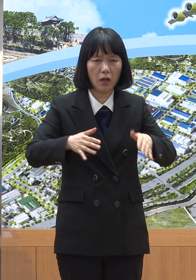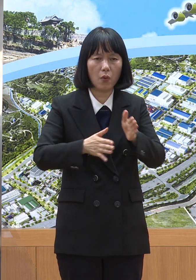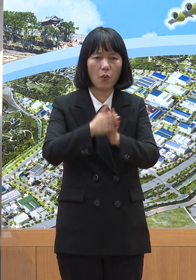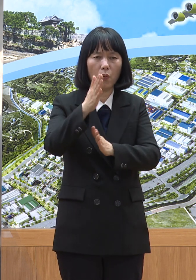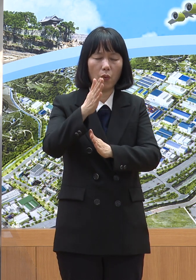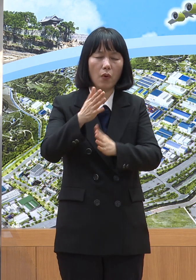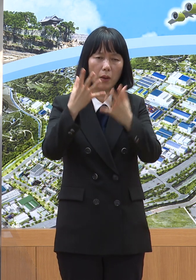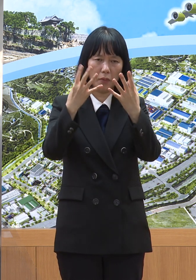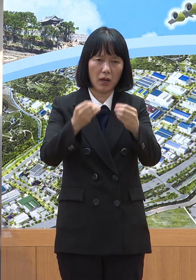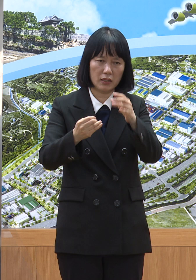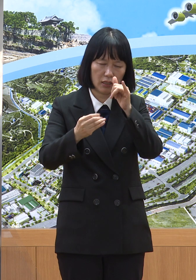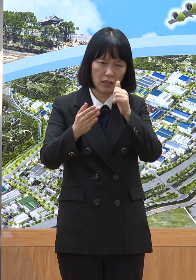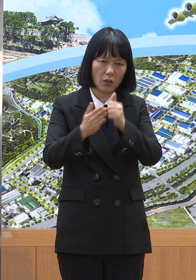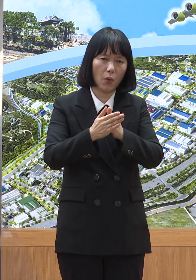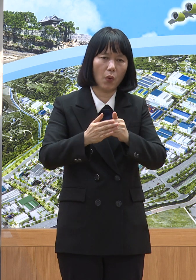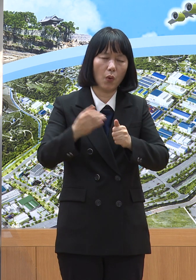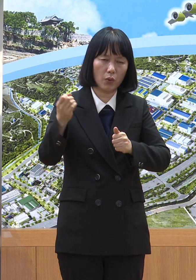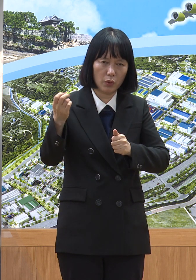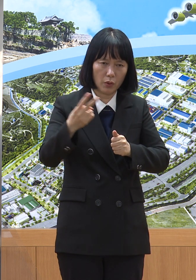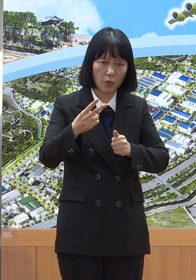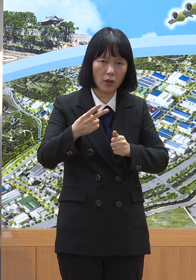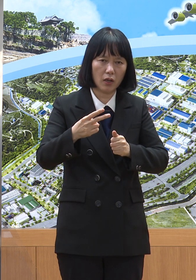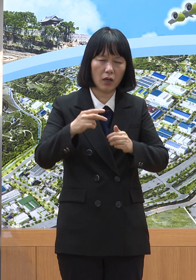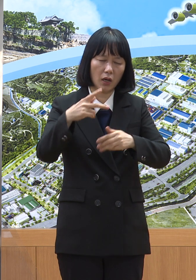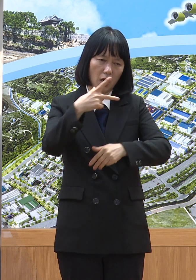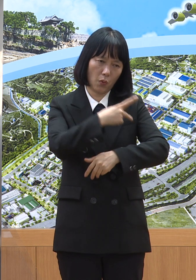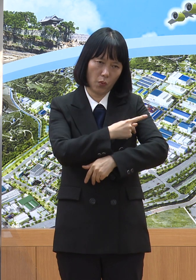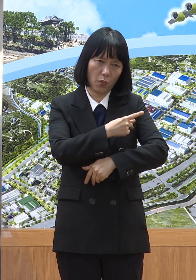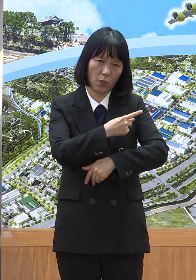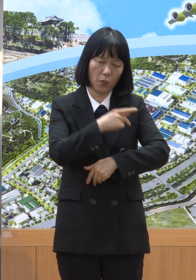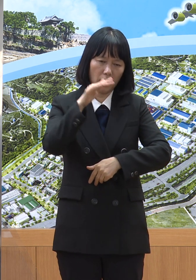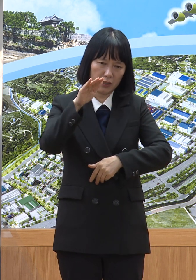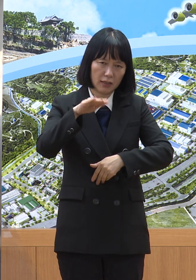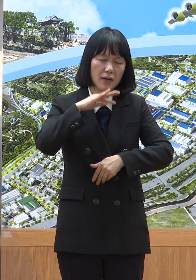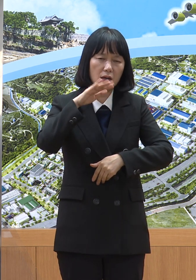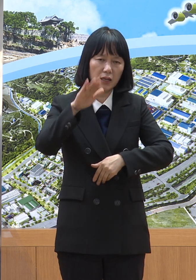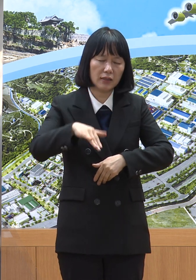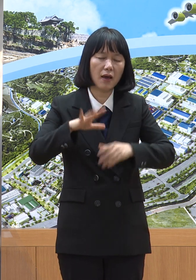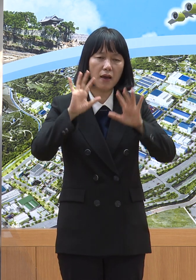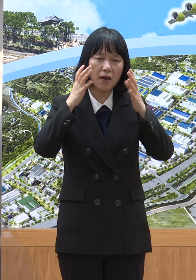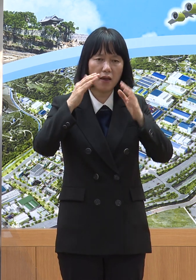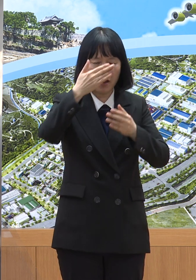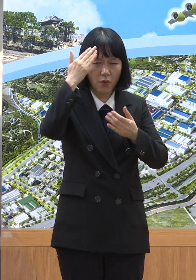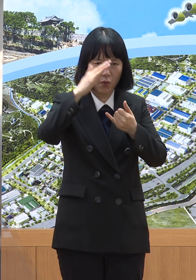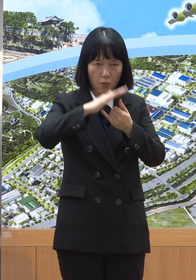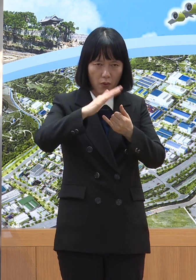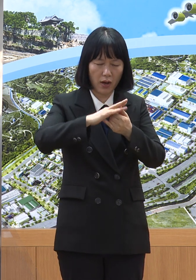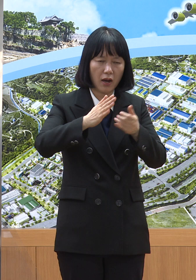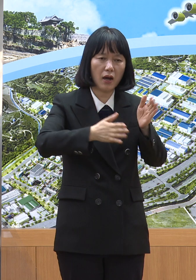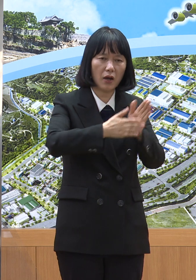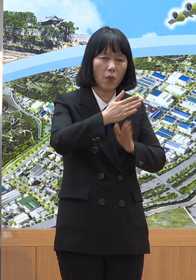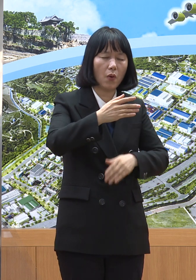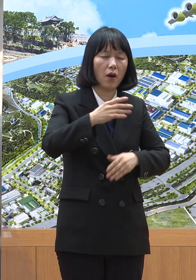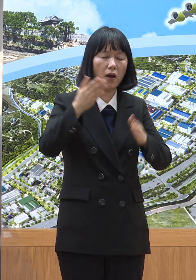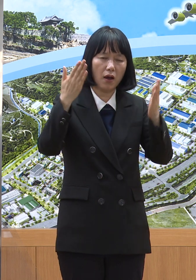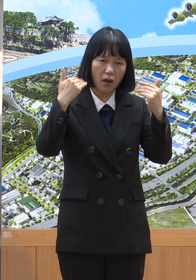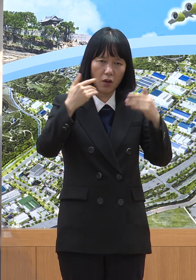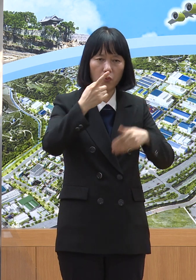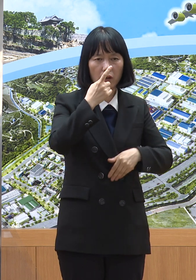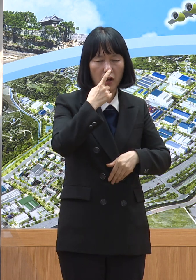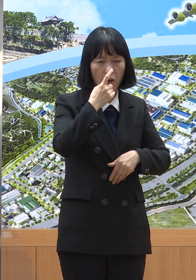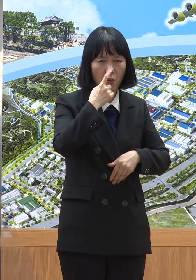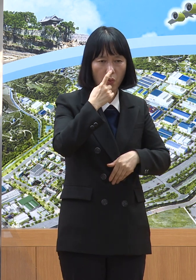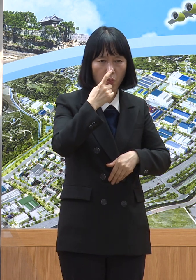주를 이루고 있고 상대적으로 예방접종률이 낮은 소아, 청소년 시설인 학교,